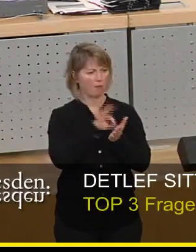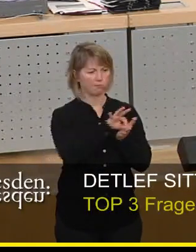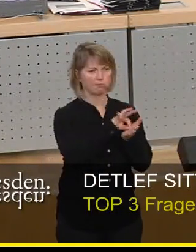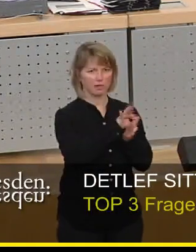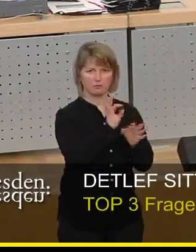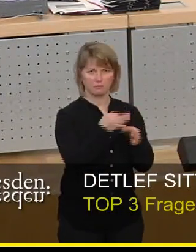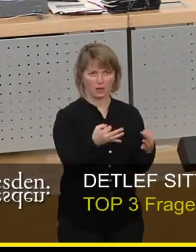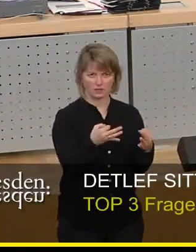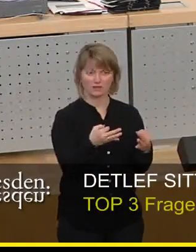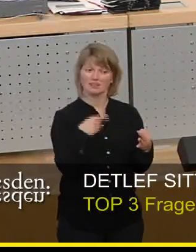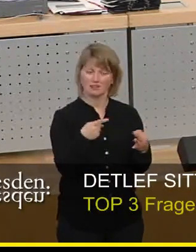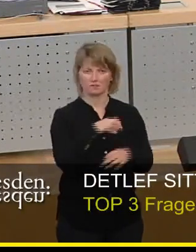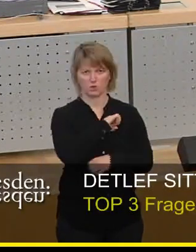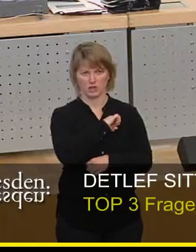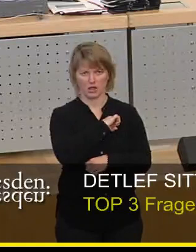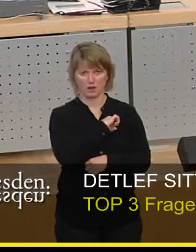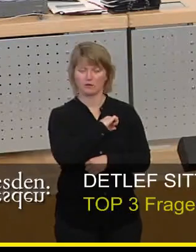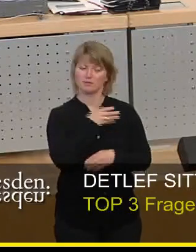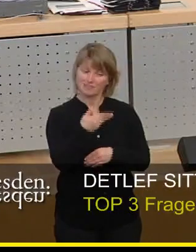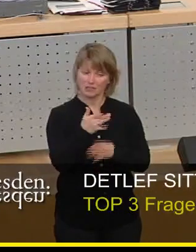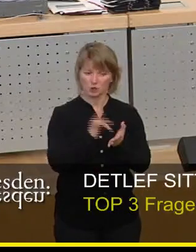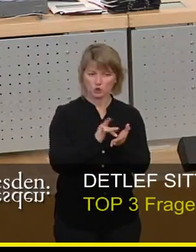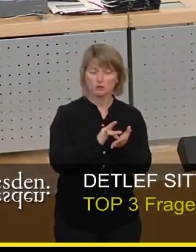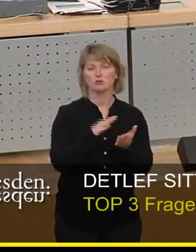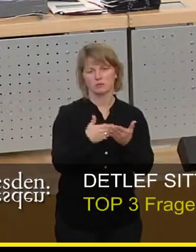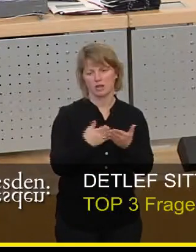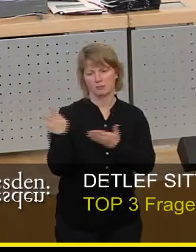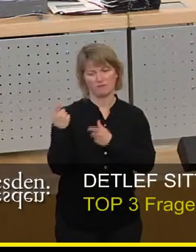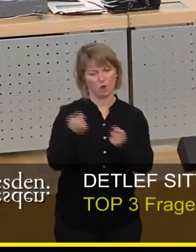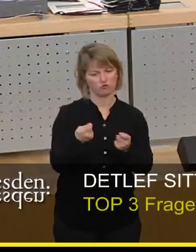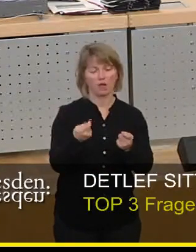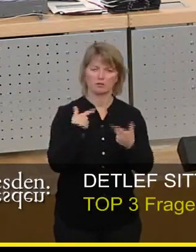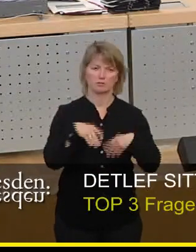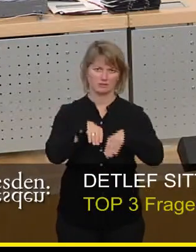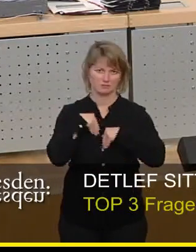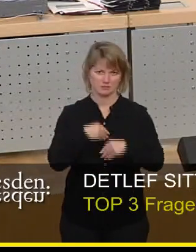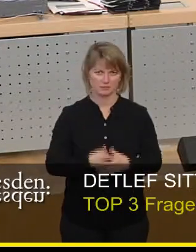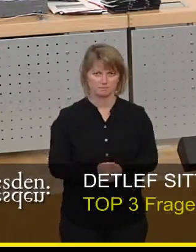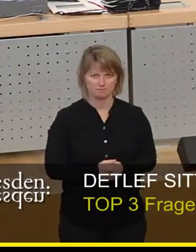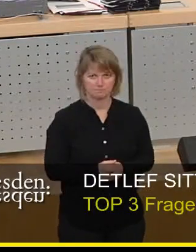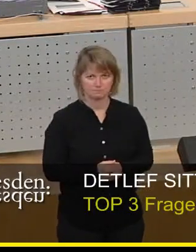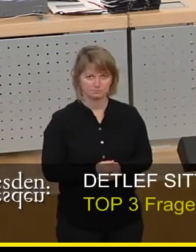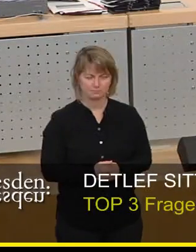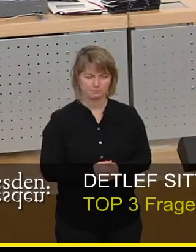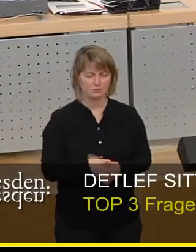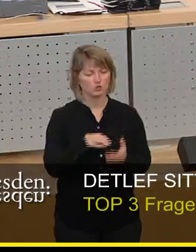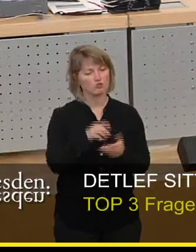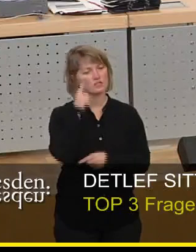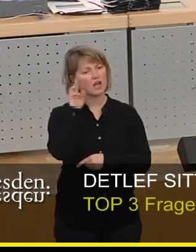und deren Gesellschafterin anfallen, waren ausschlaggebend für den Vorschlag der Verwaltung. Die Stadtratsvorlage